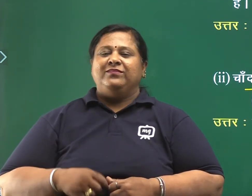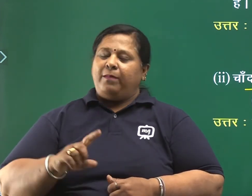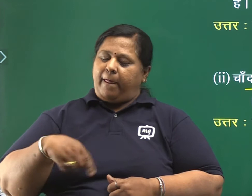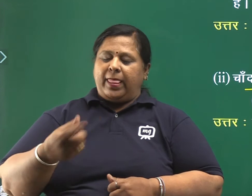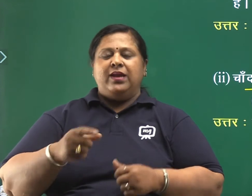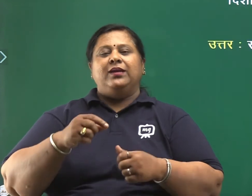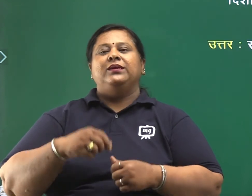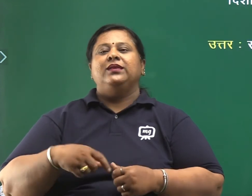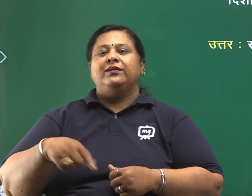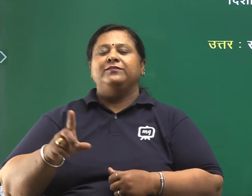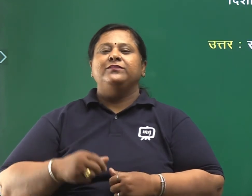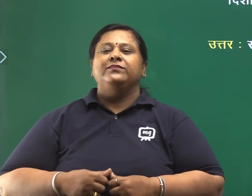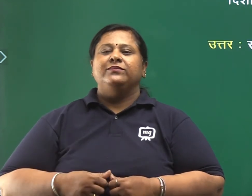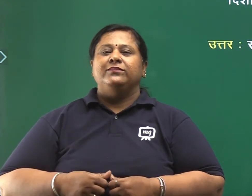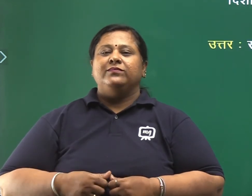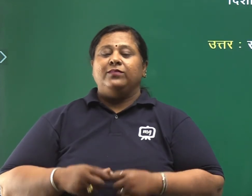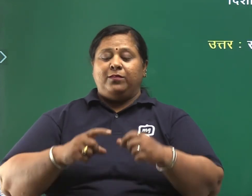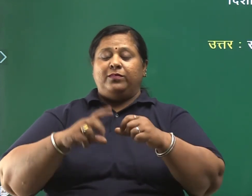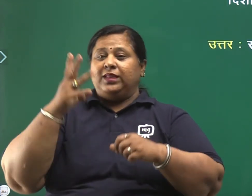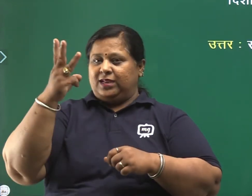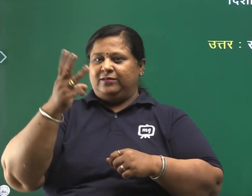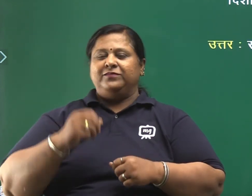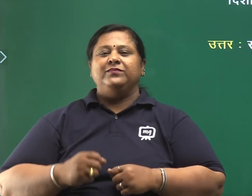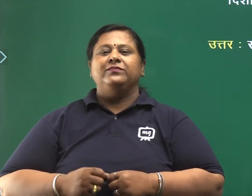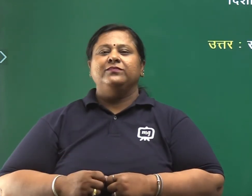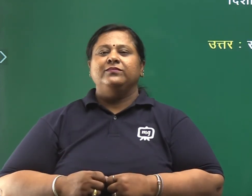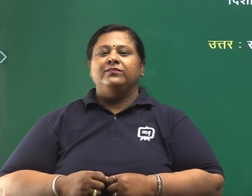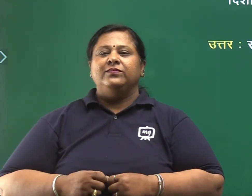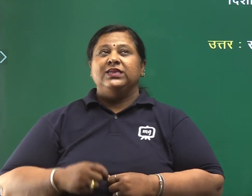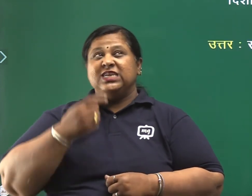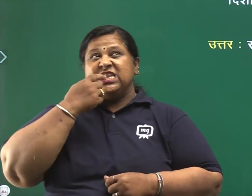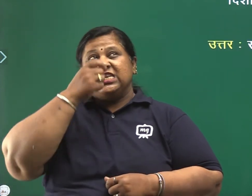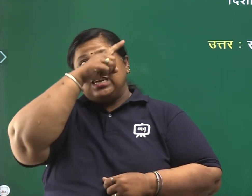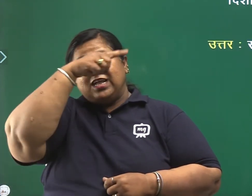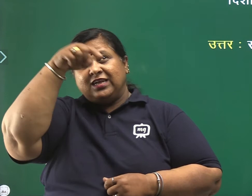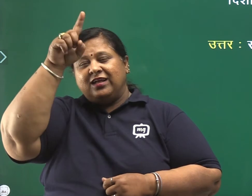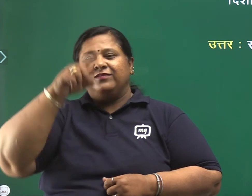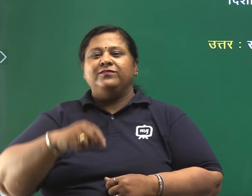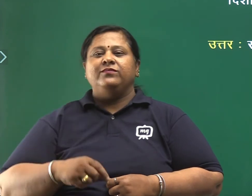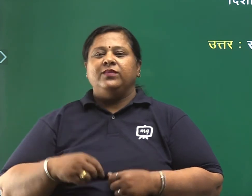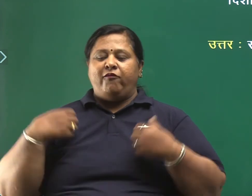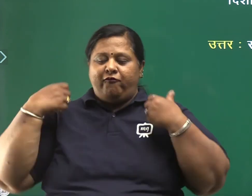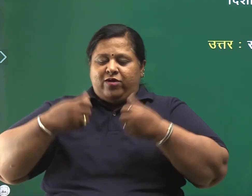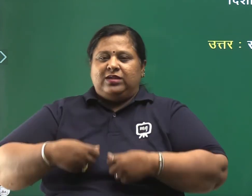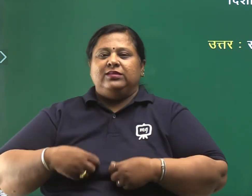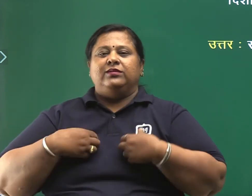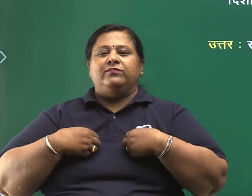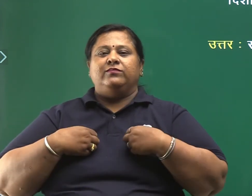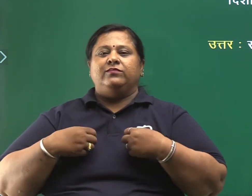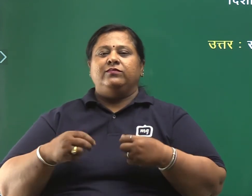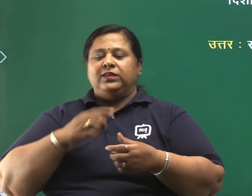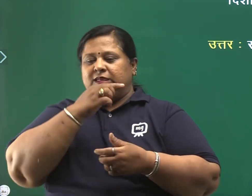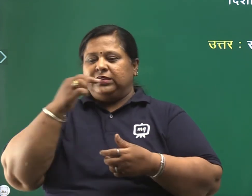आगे बढ़ते हैं। प्रश्न 3, चांद का वस्त्र